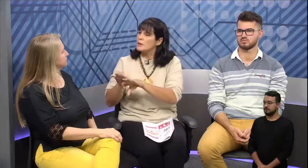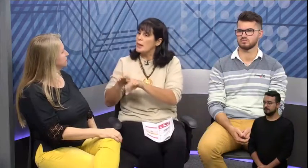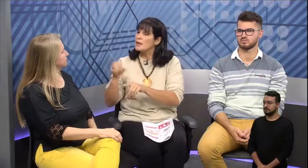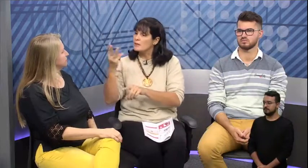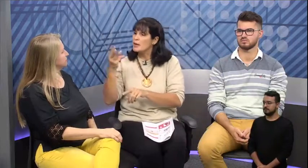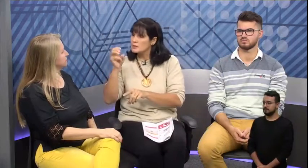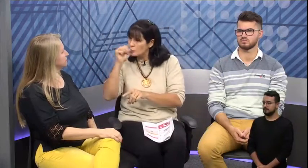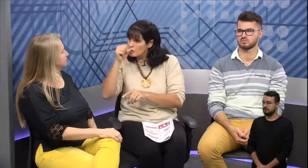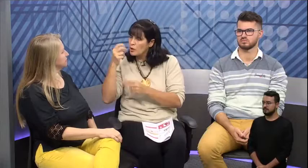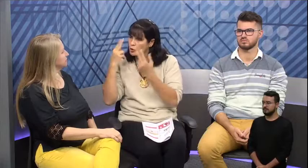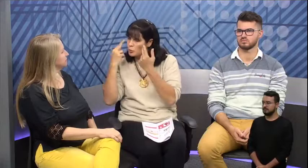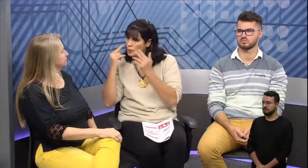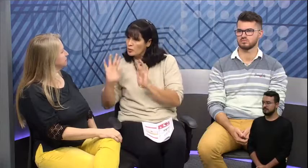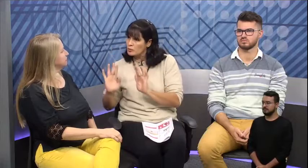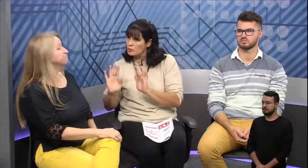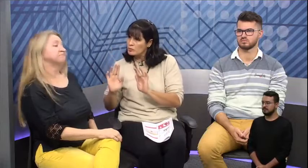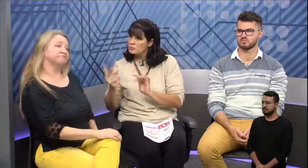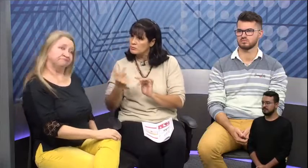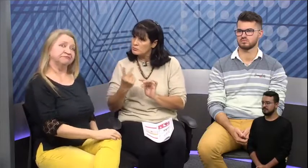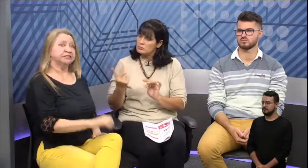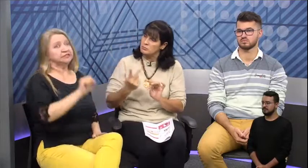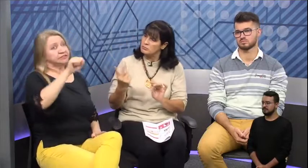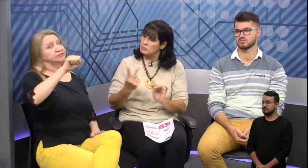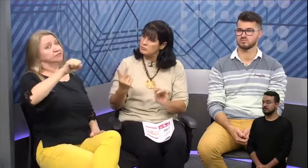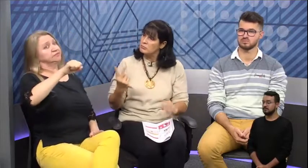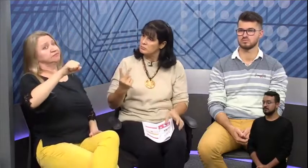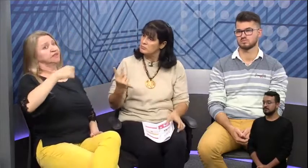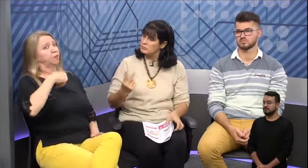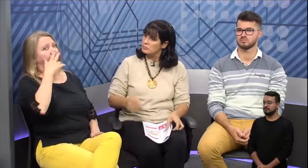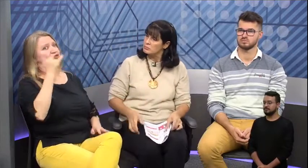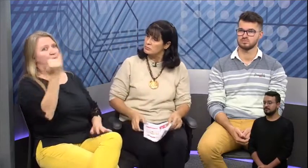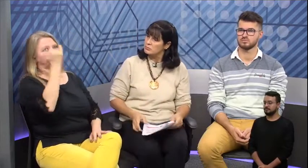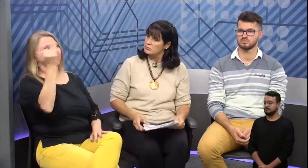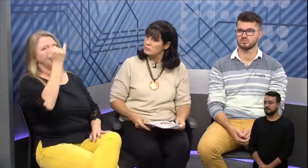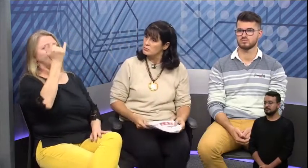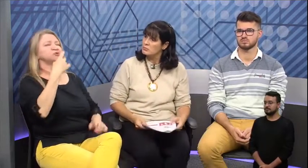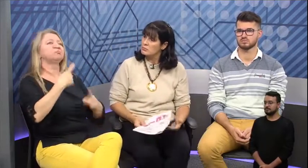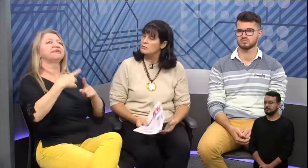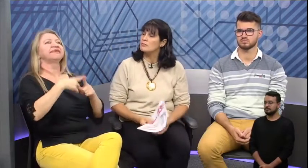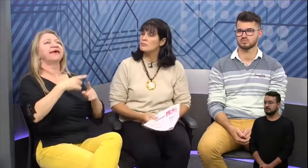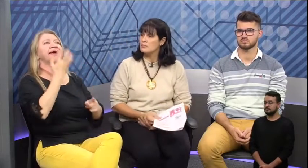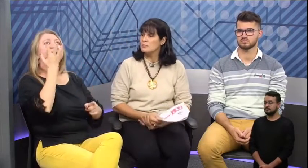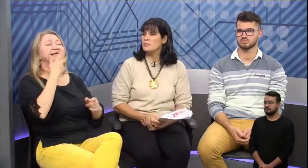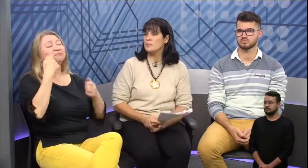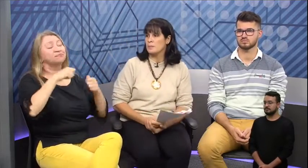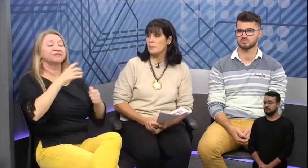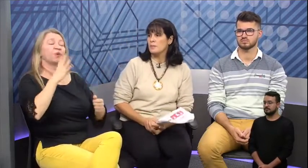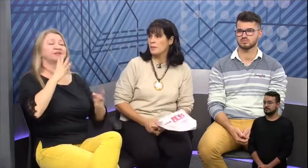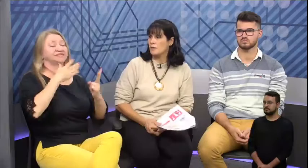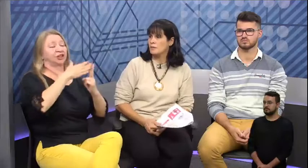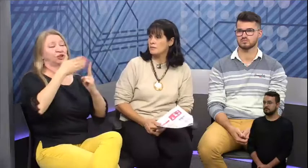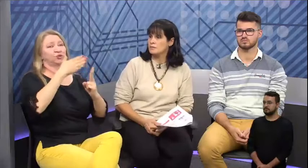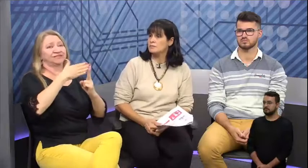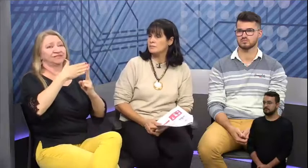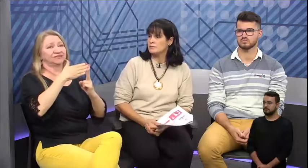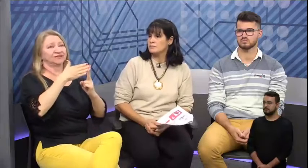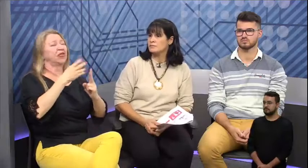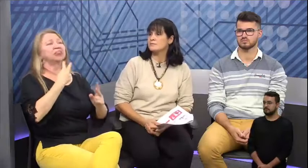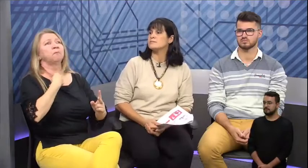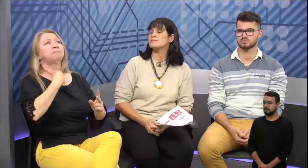Surdos, mas você conta também a história que é conhecida, né, de ouvintes? Sim, eu acho importante. Porque as